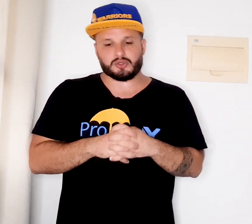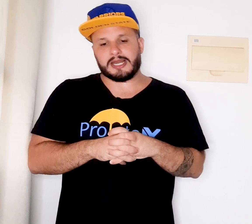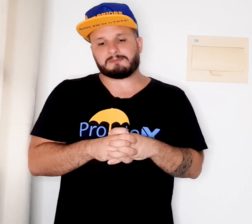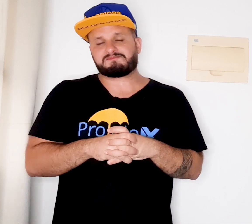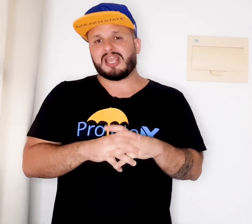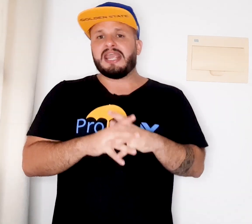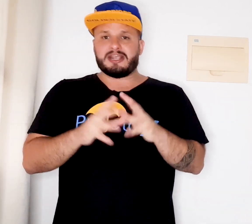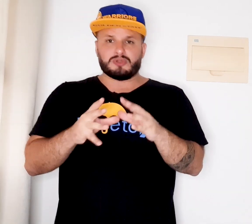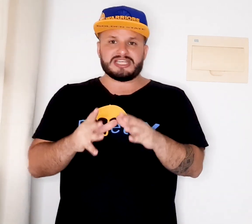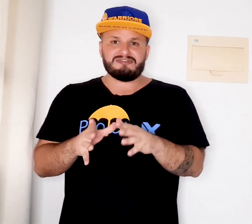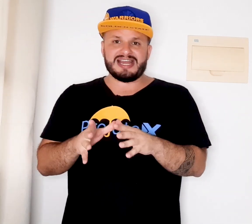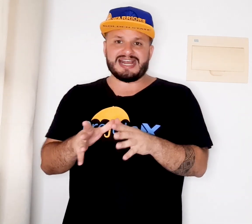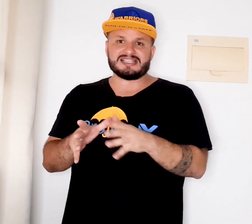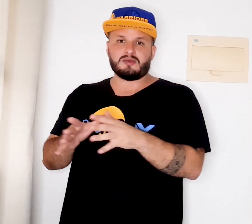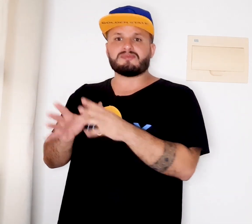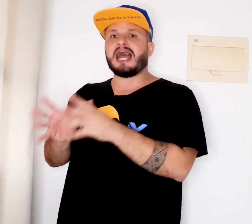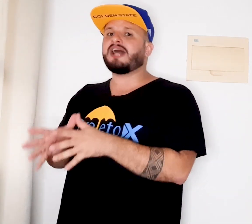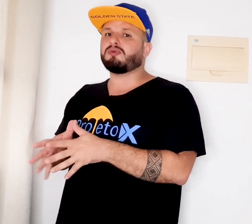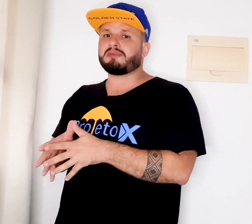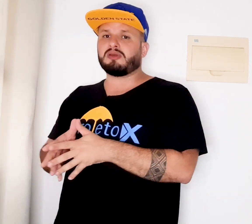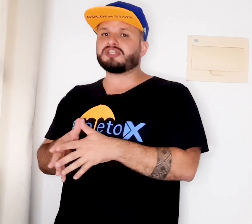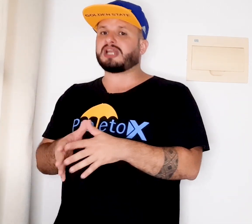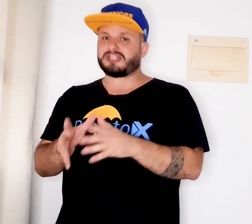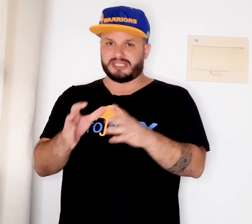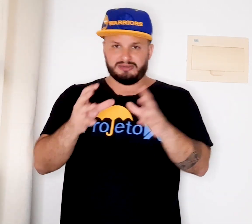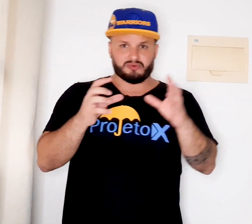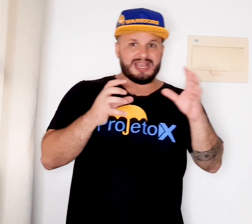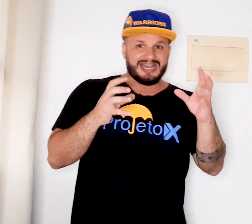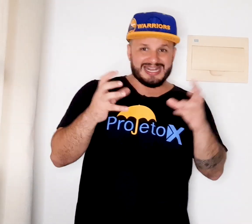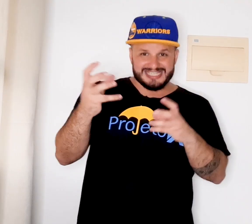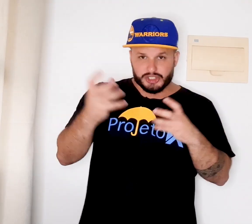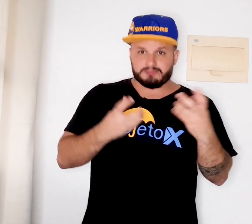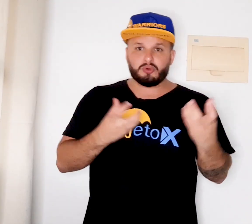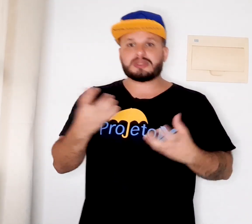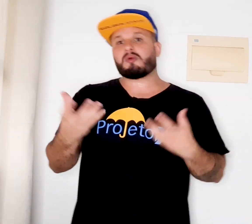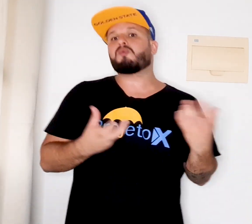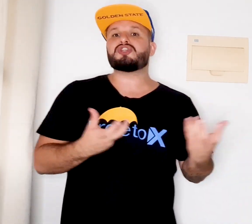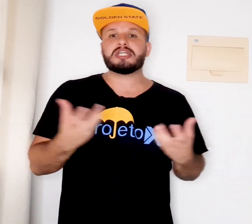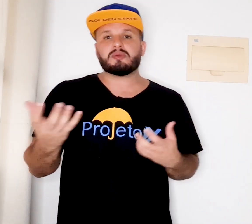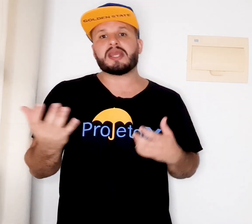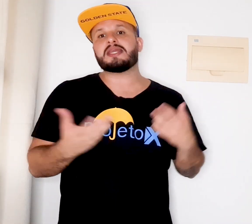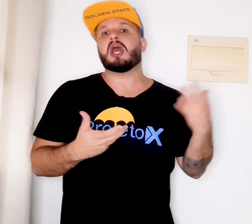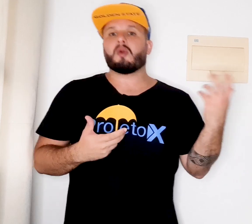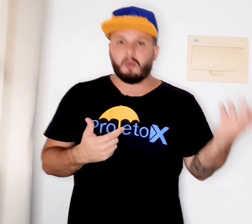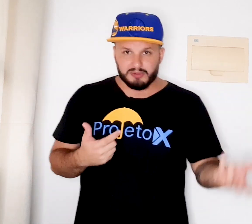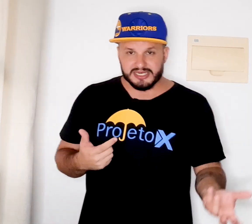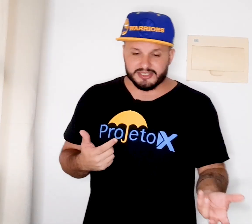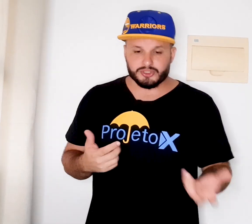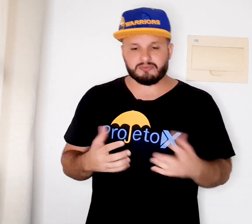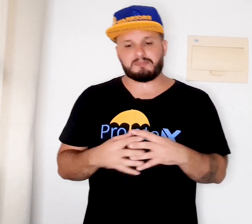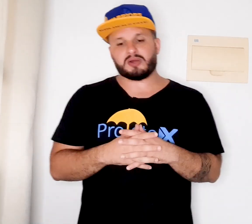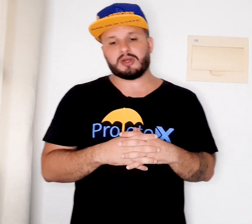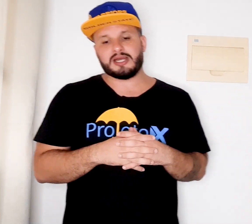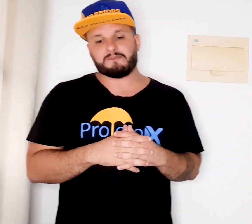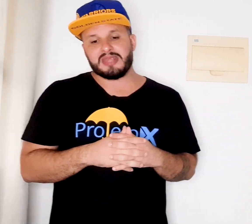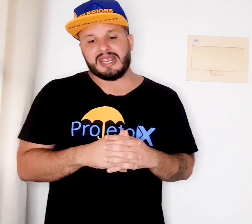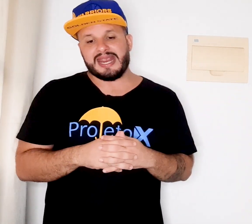nacional. Inclusive, a alegação dada pelo Legislativo nessa disputa contínua aí com o Poder Executivo peruano é